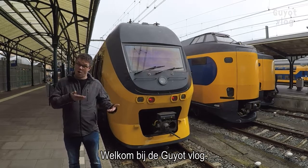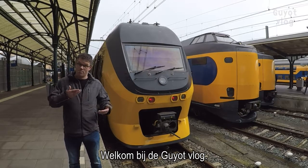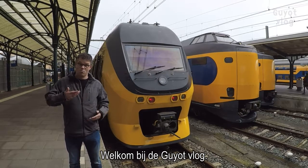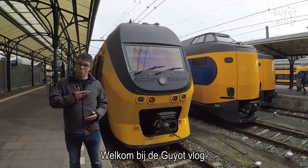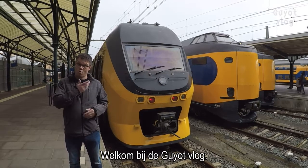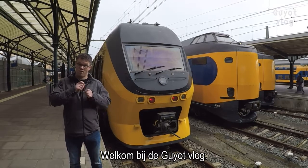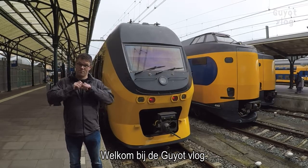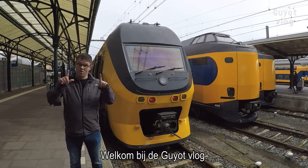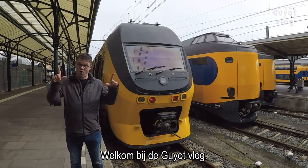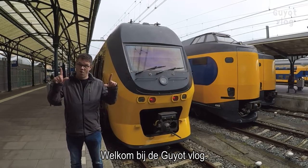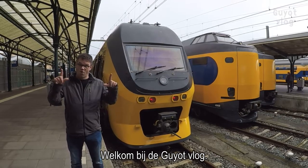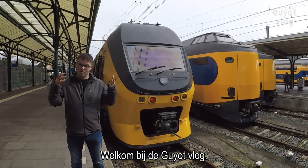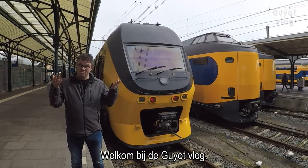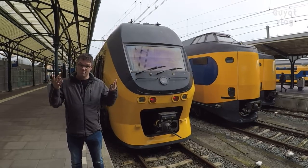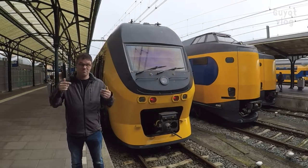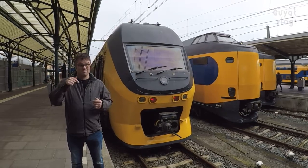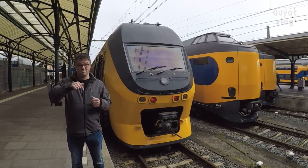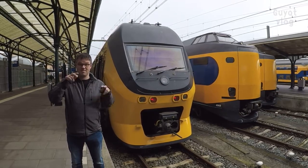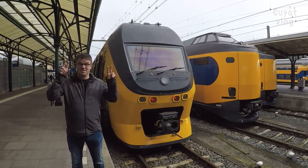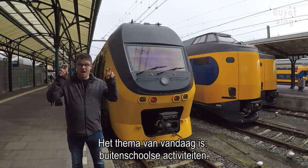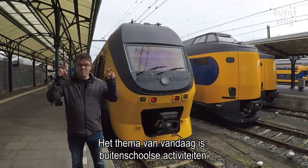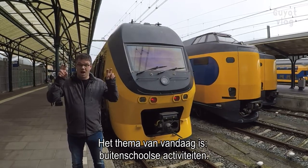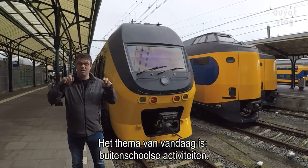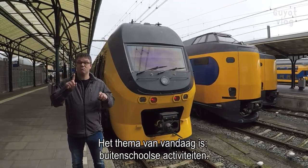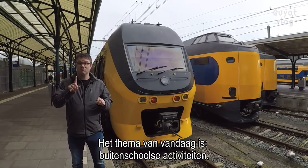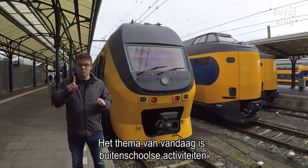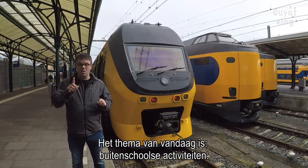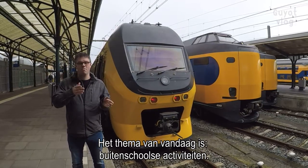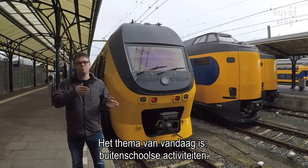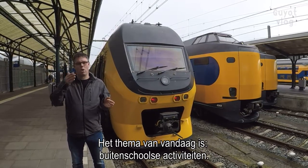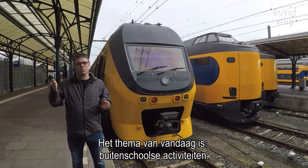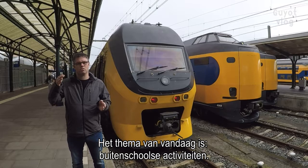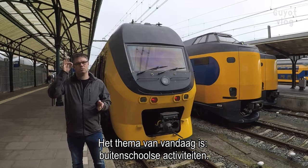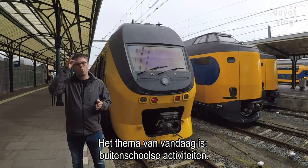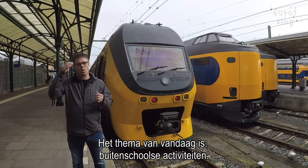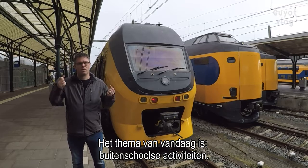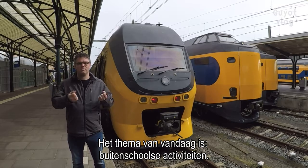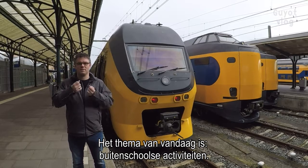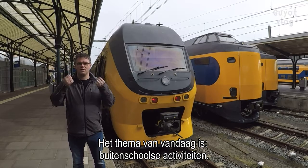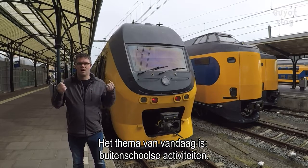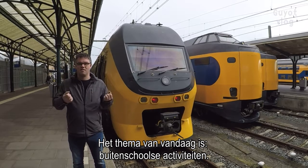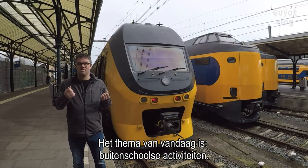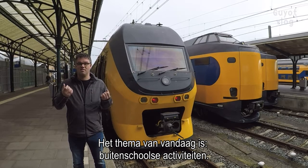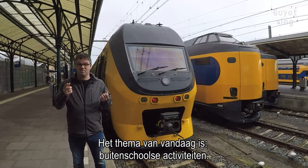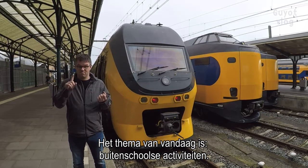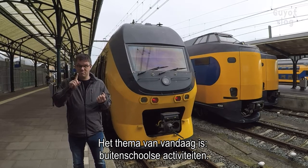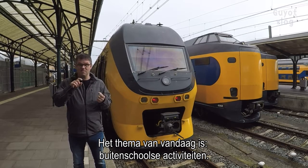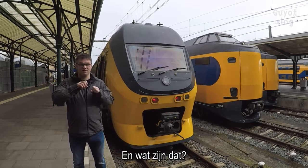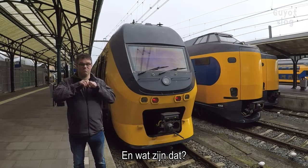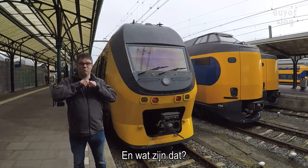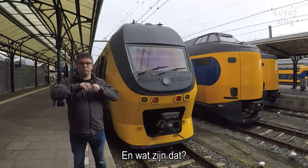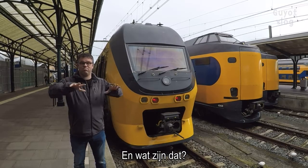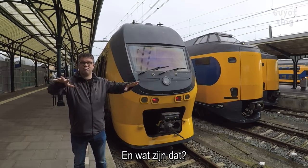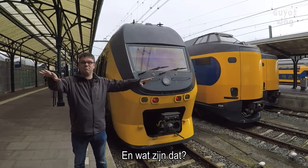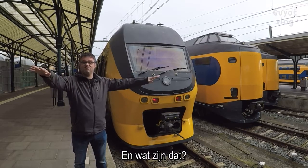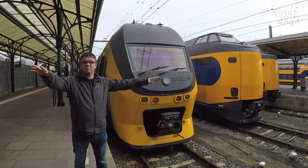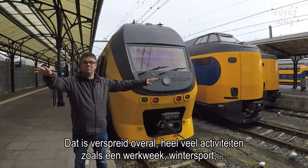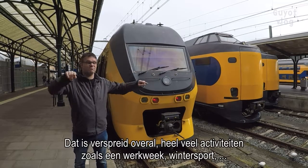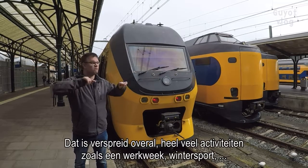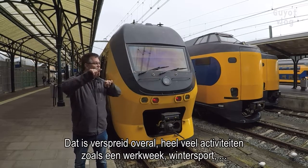Welkom bij de GeoVlog. Het thema van vandaag is buitenschoolse activiteiten. En wat zijn dat? Dat is